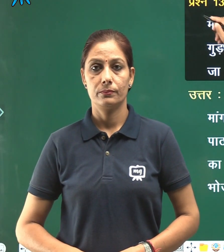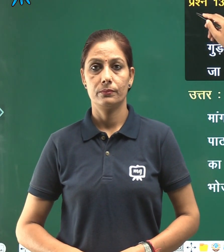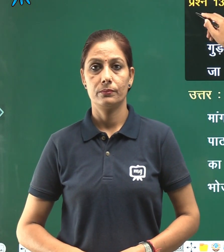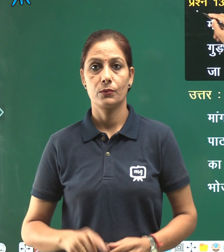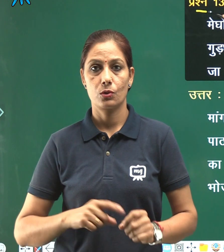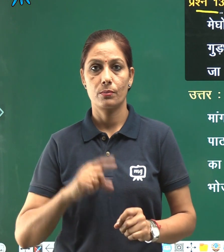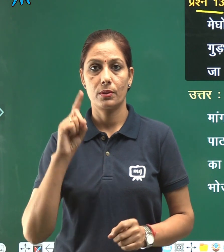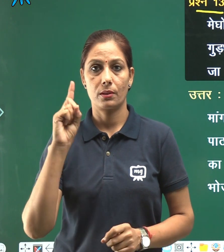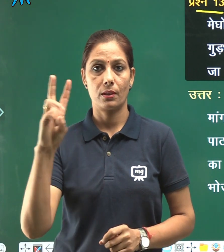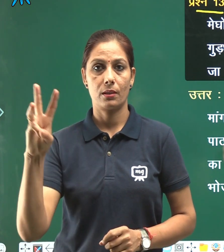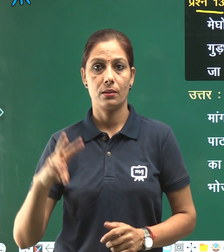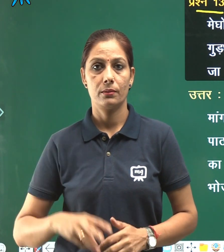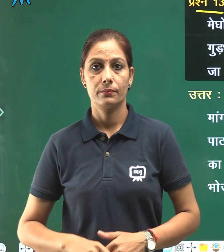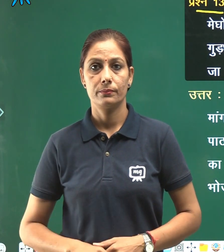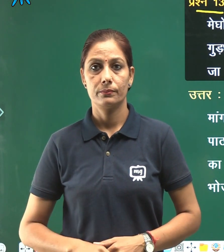प्रश्न 13,